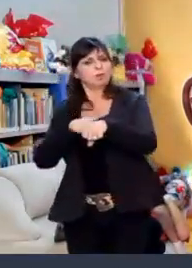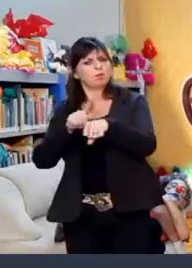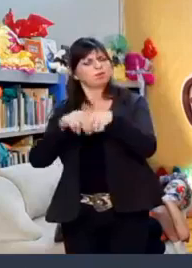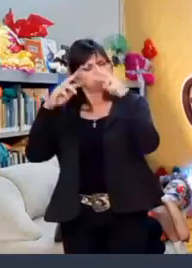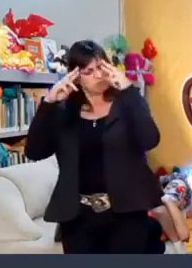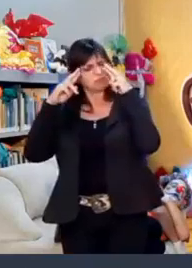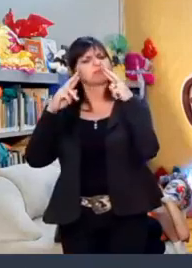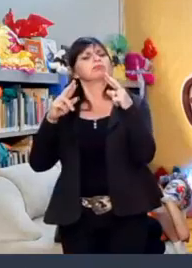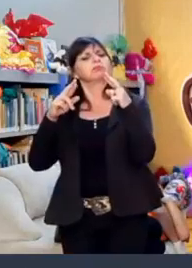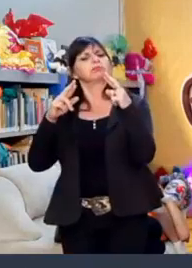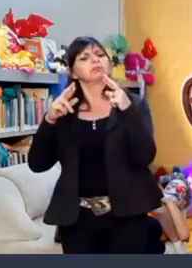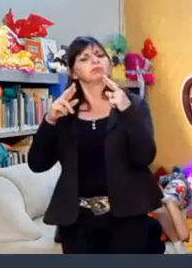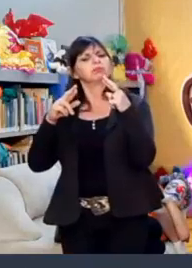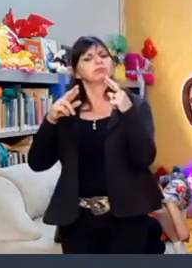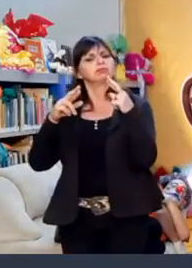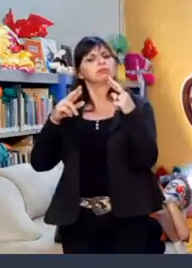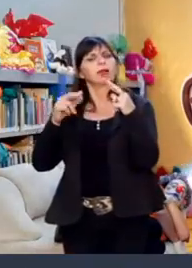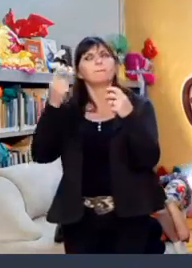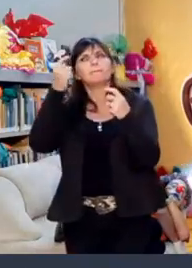respeito, de